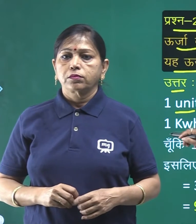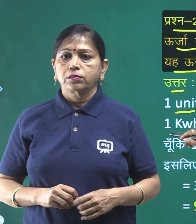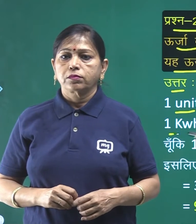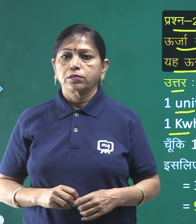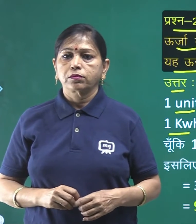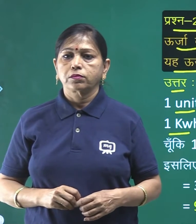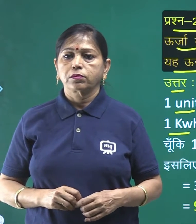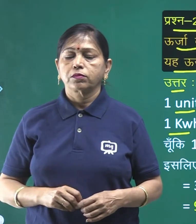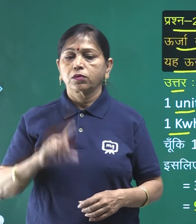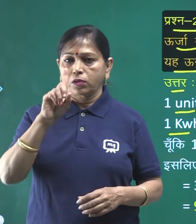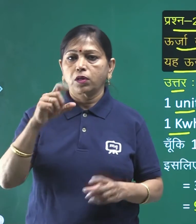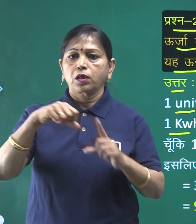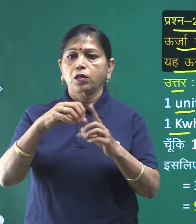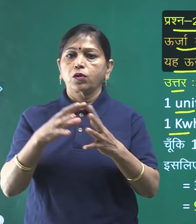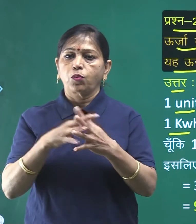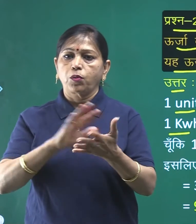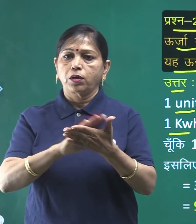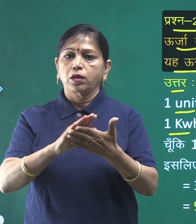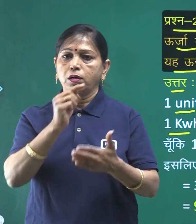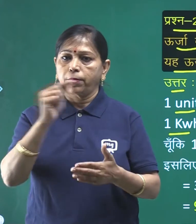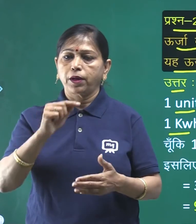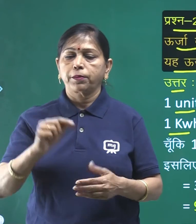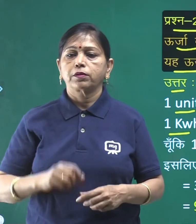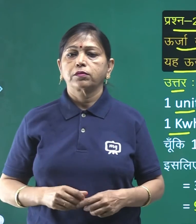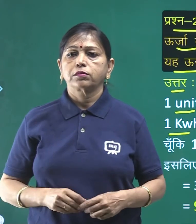1 किलोवाट घंटा बराबर